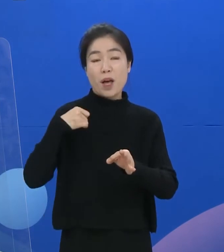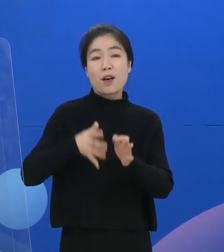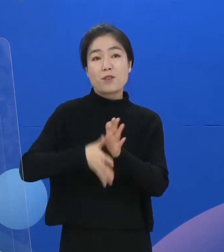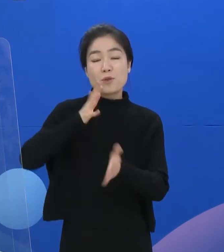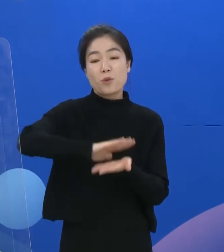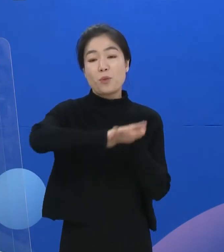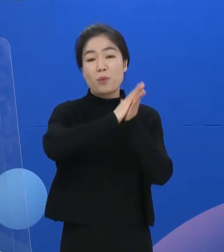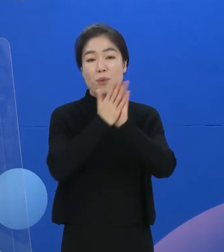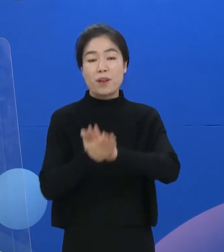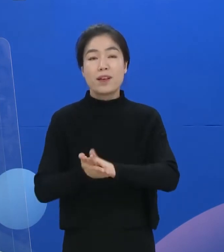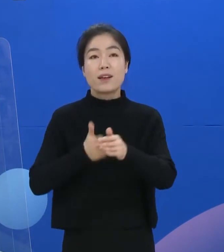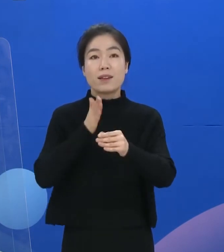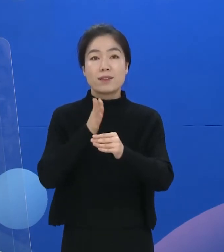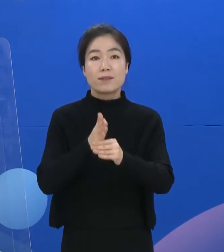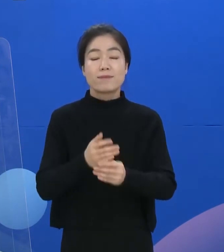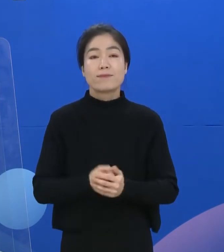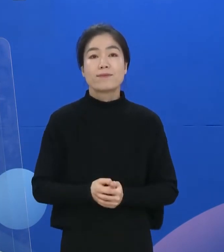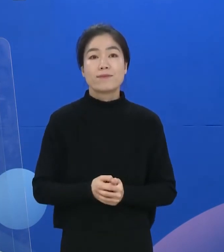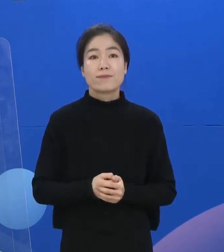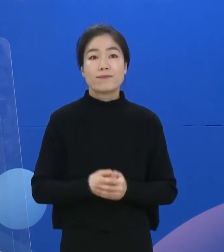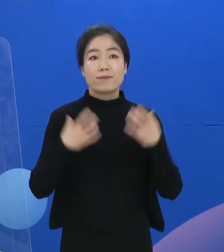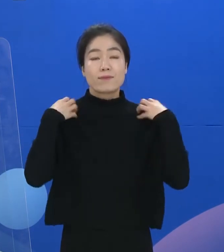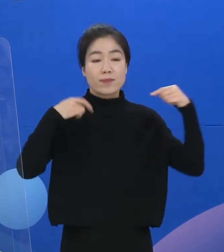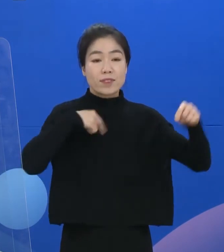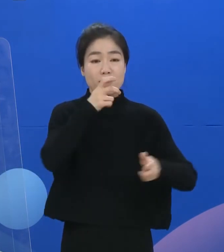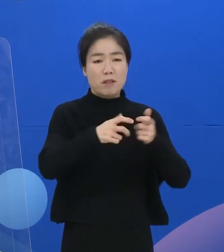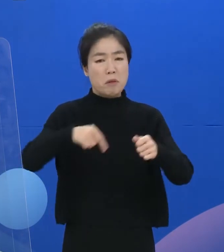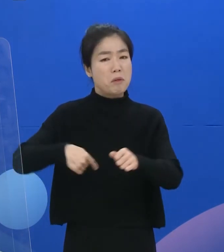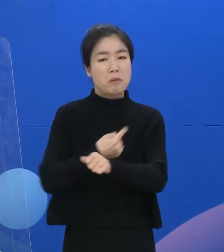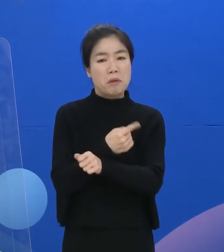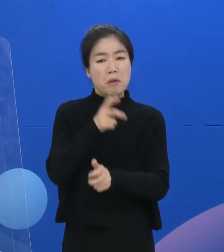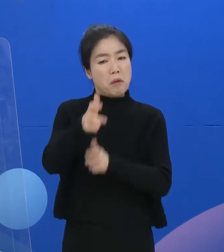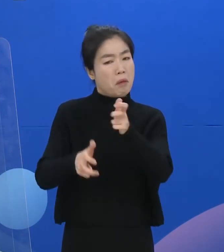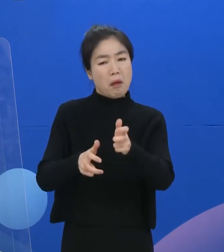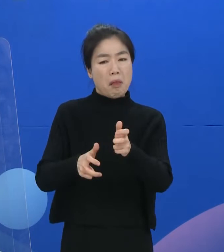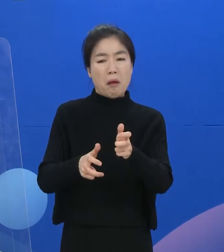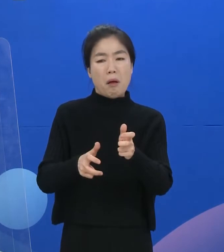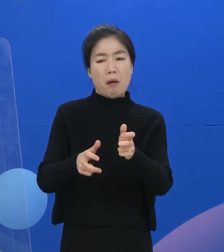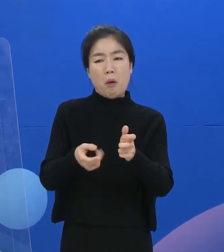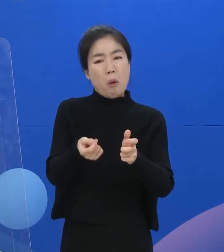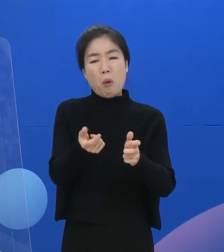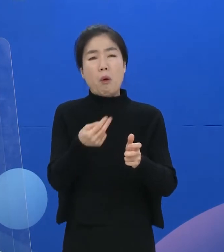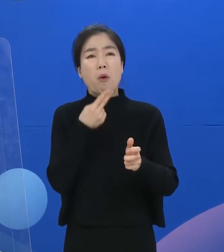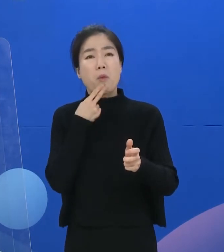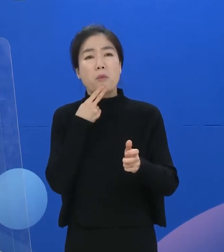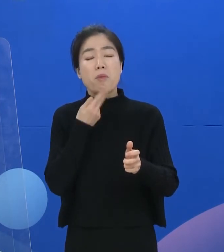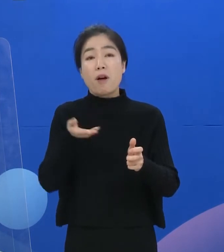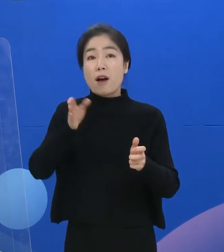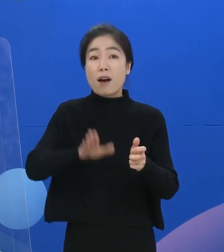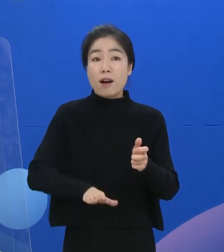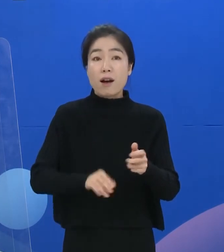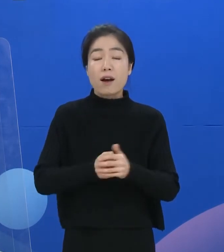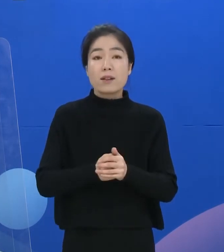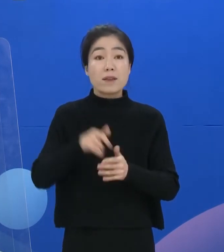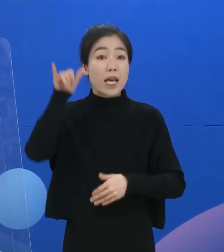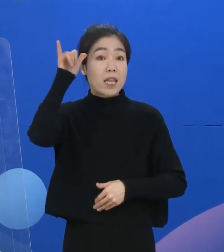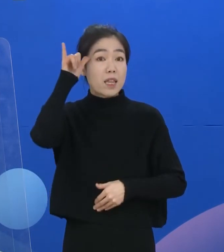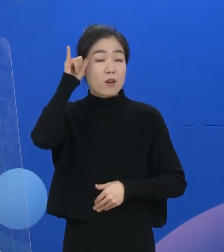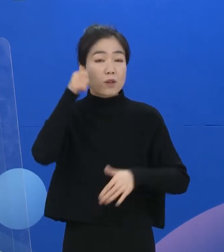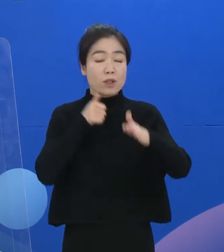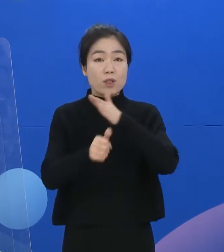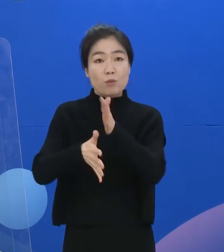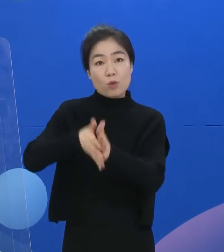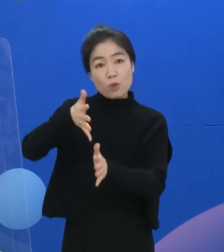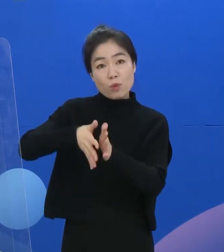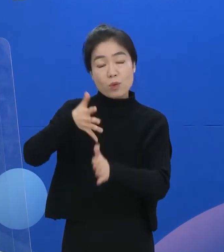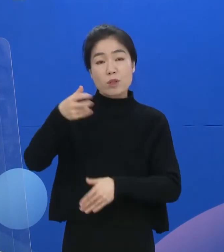일곱째 청취가 강한 도시에서 경제도 강한 도시로 탈바꿈하고 있습니다 장치산업